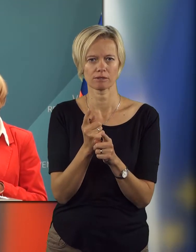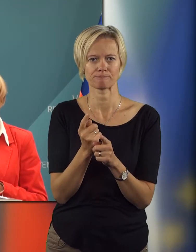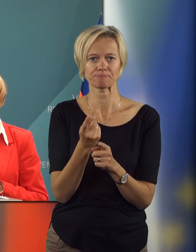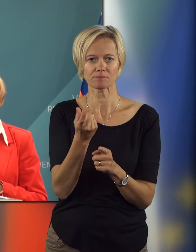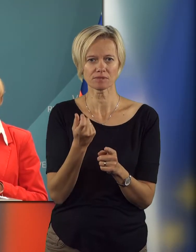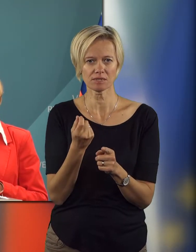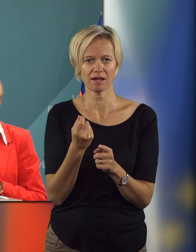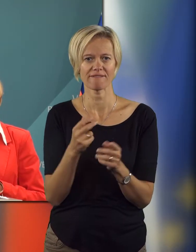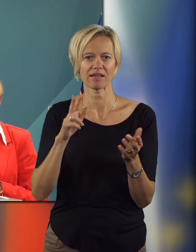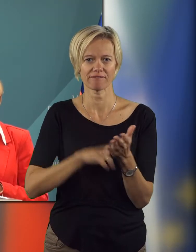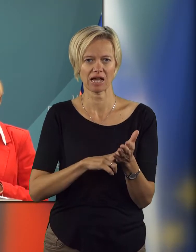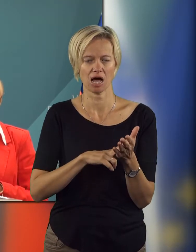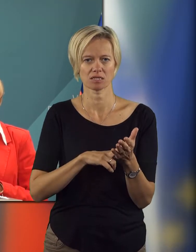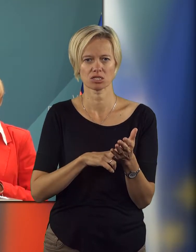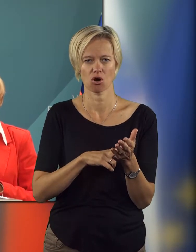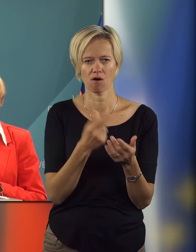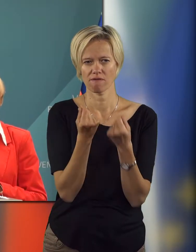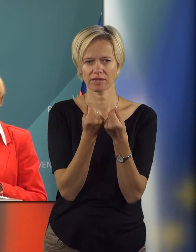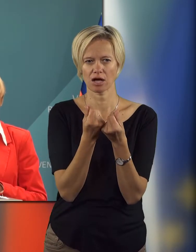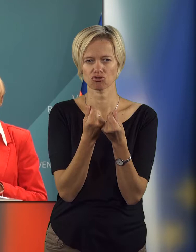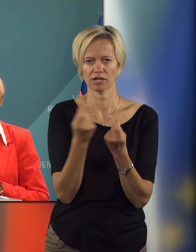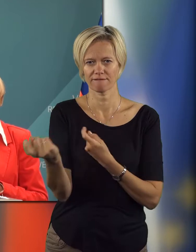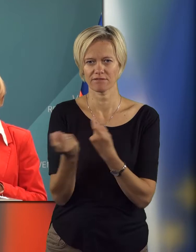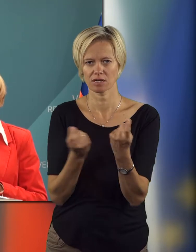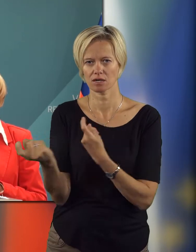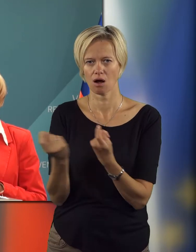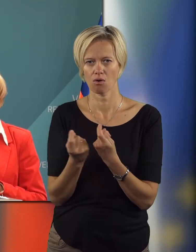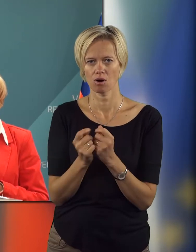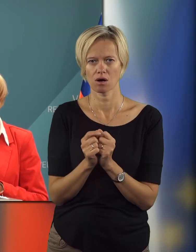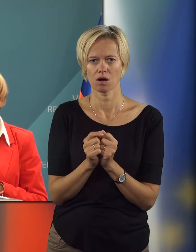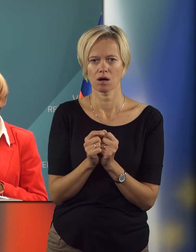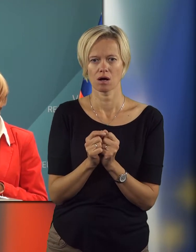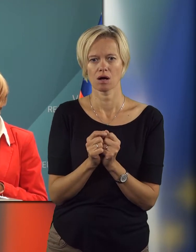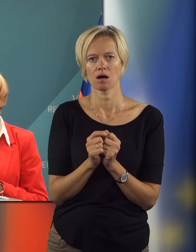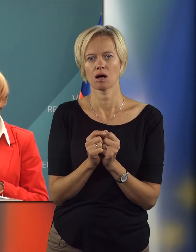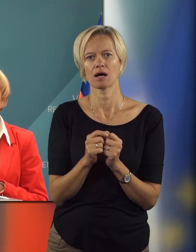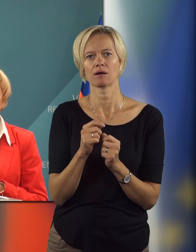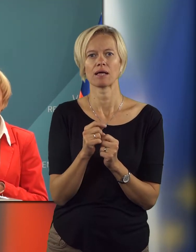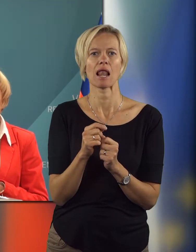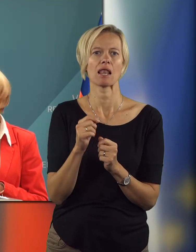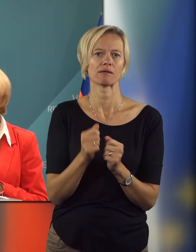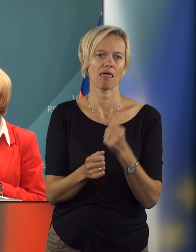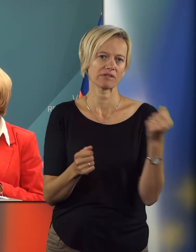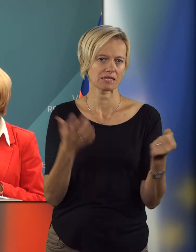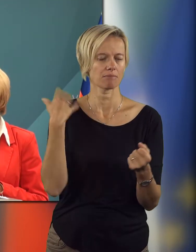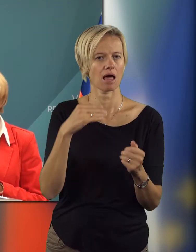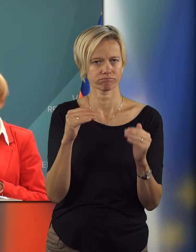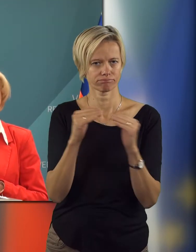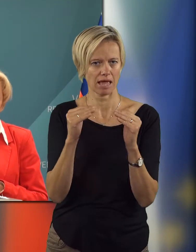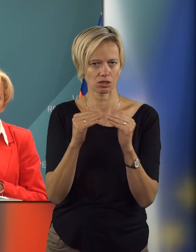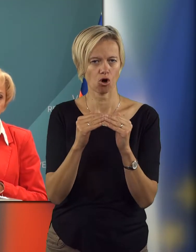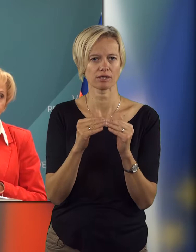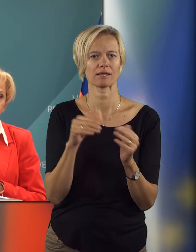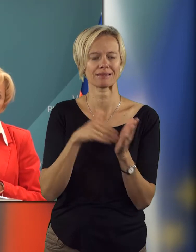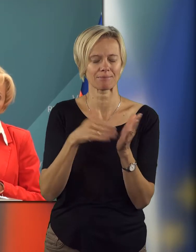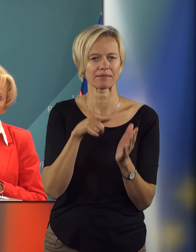tudi z diverzifikacijo teh finančnih virov. In koalicija je bila v tem delu tudi enotna, da je treba